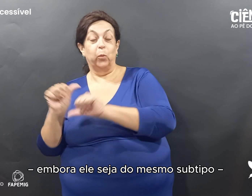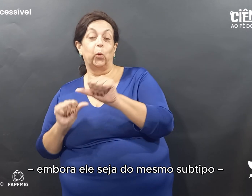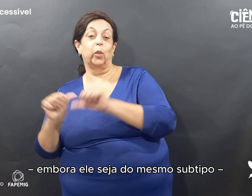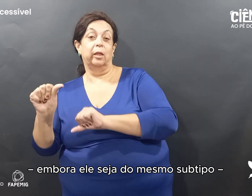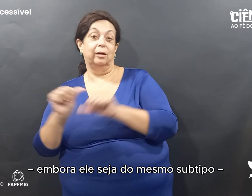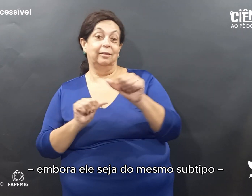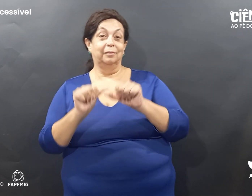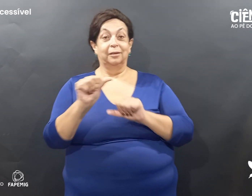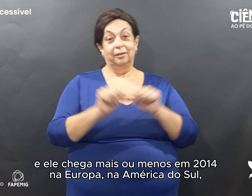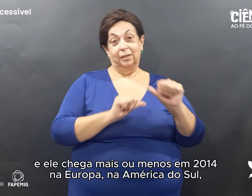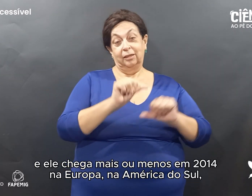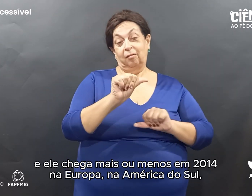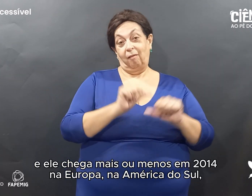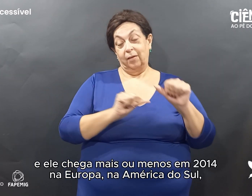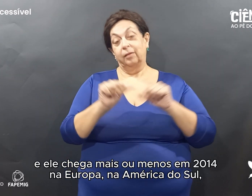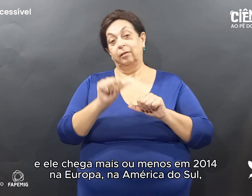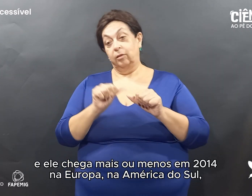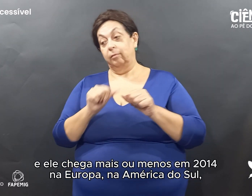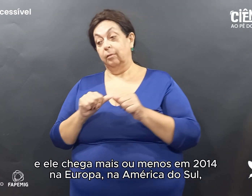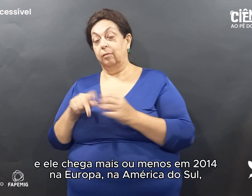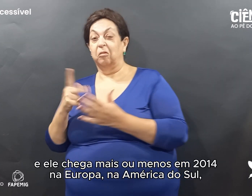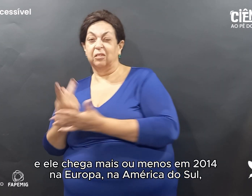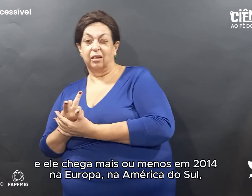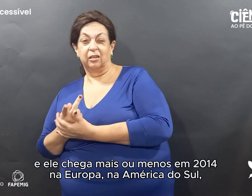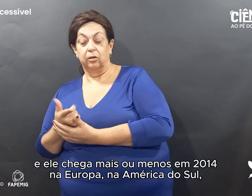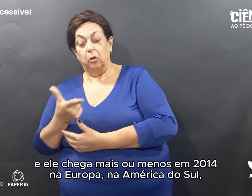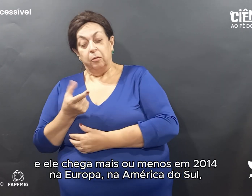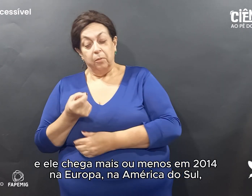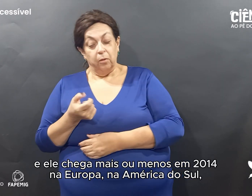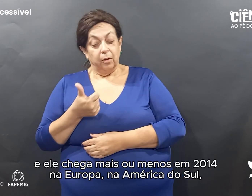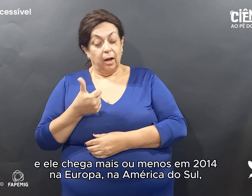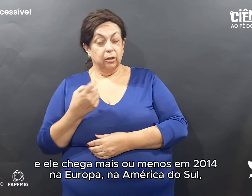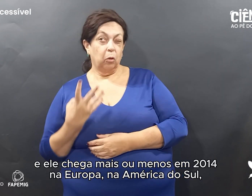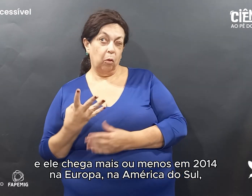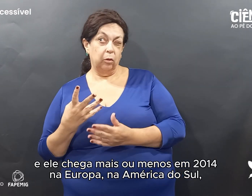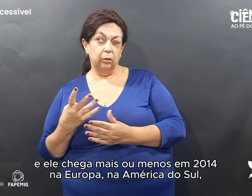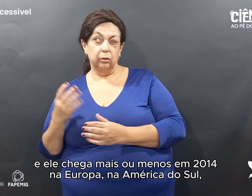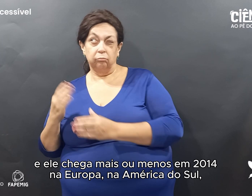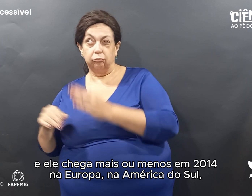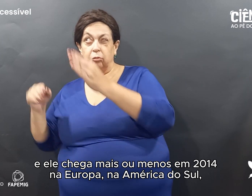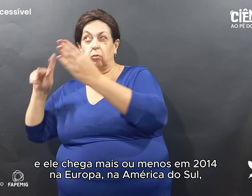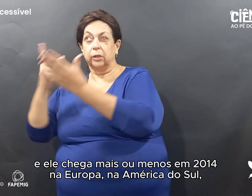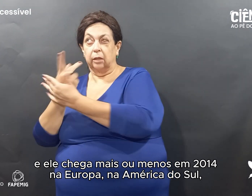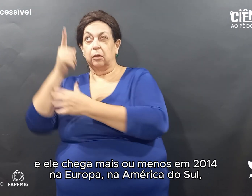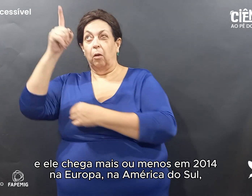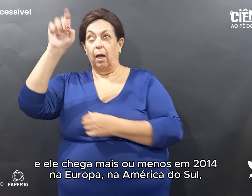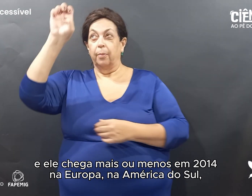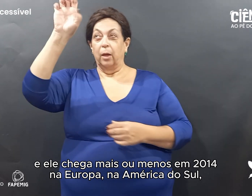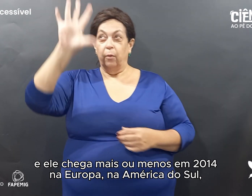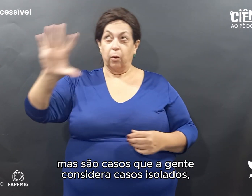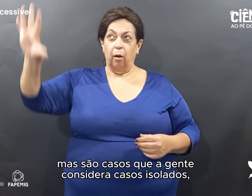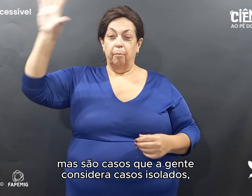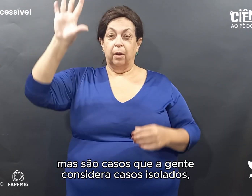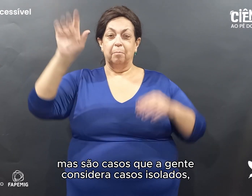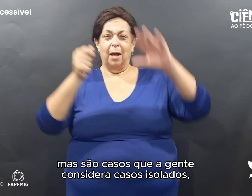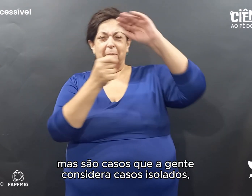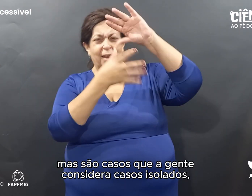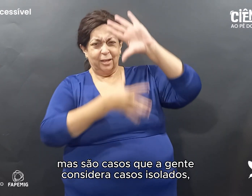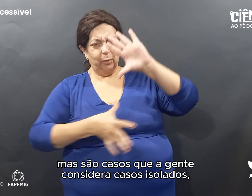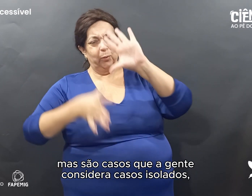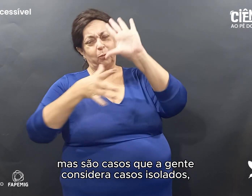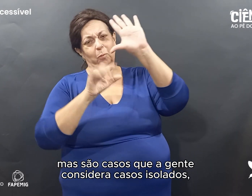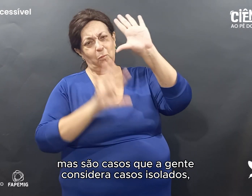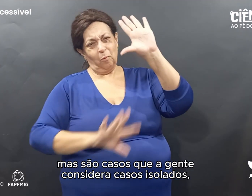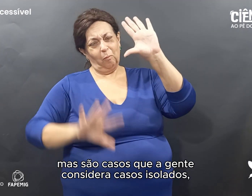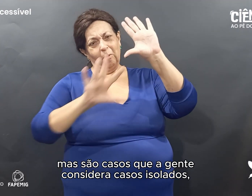mesmo subtipo. E ele chega mais ou menos em 2014 na Europa, na América do Sul, mas são